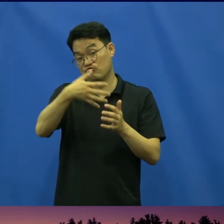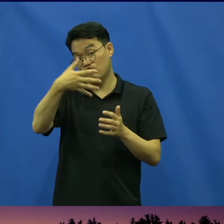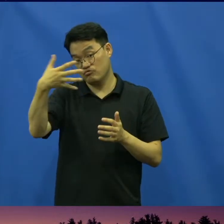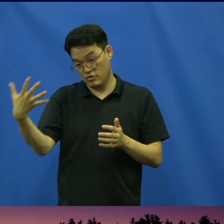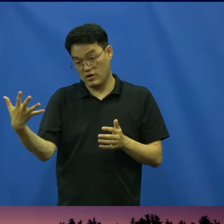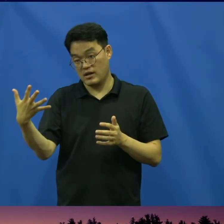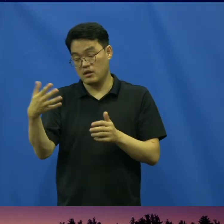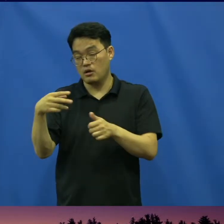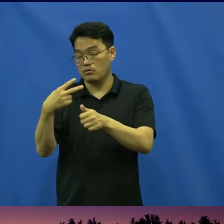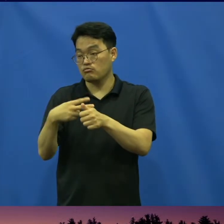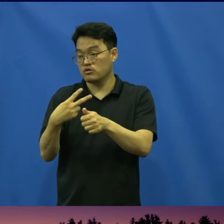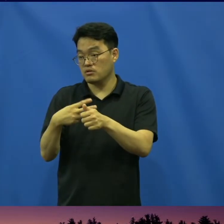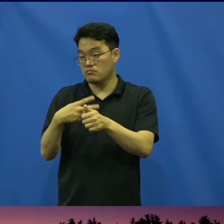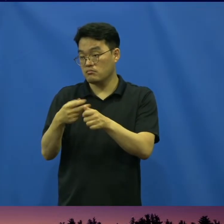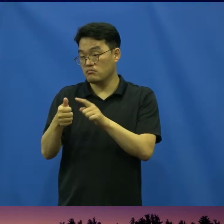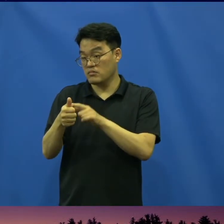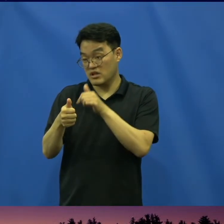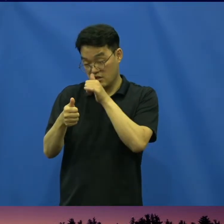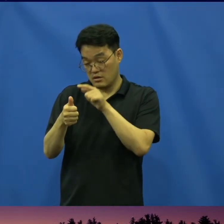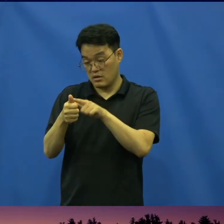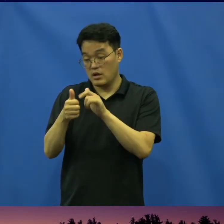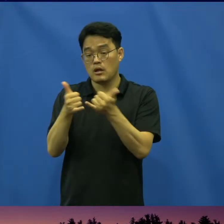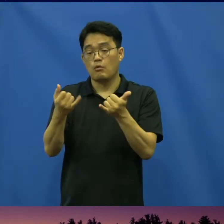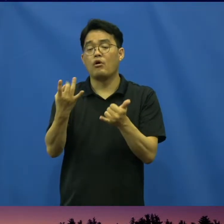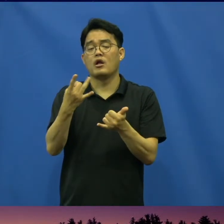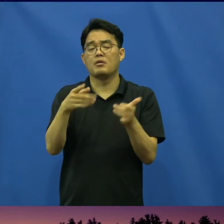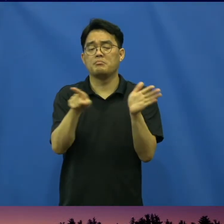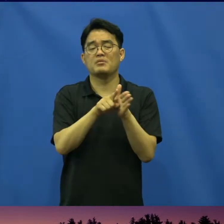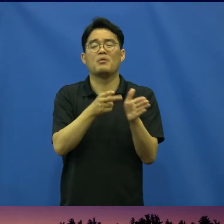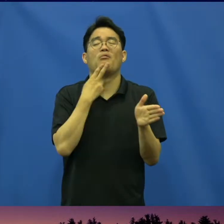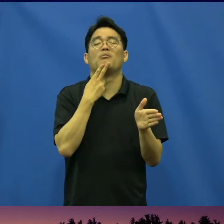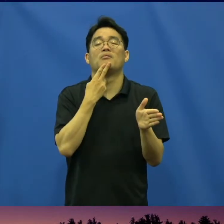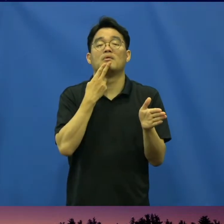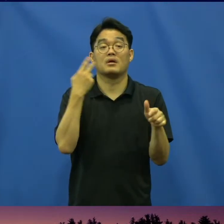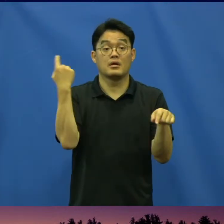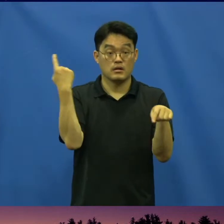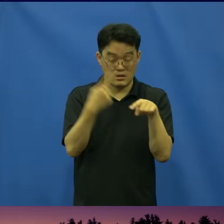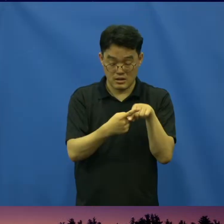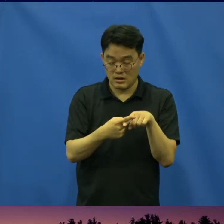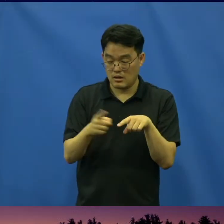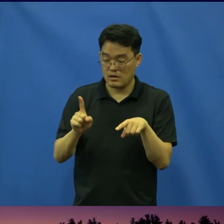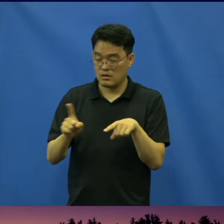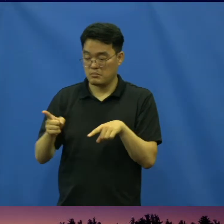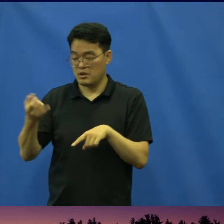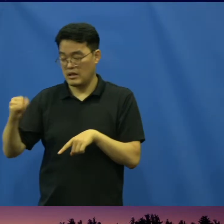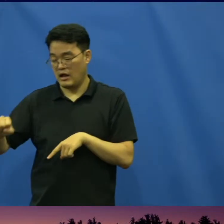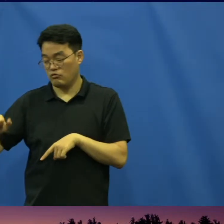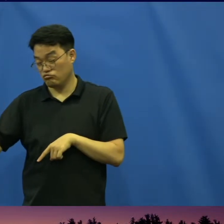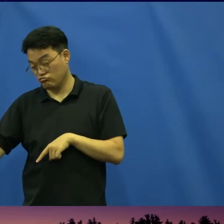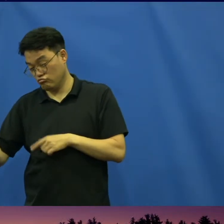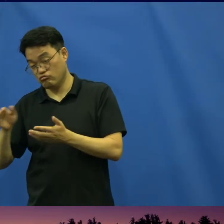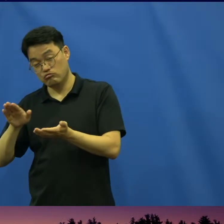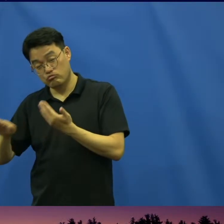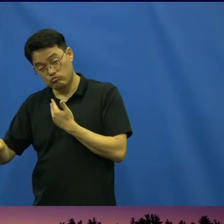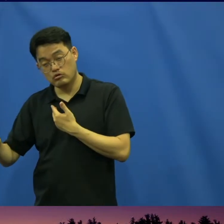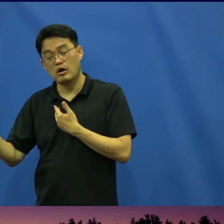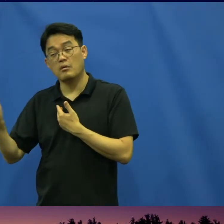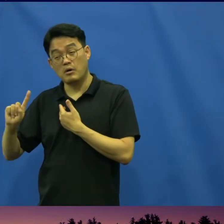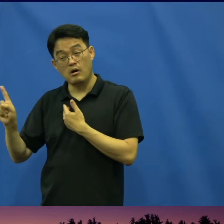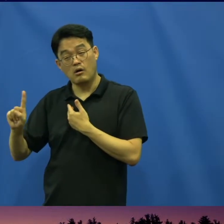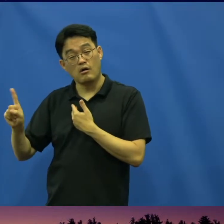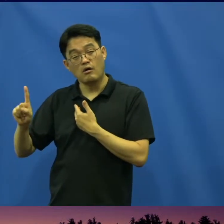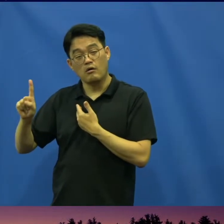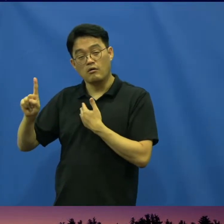거죠. 기독교의 탁월한 역할을 감당했던 분들을 보면 지성적인 사람들이 많아. 영국의 부흥기를 이끄는 존 웨슬리,